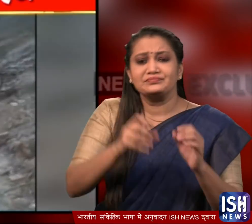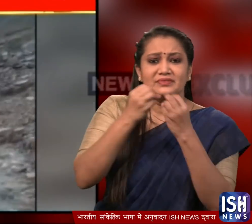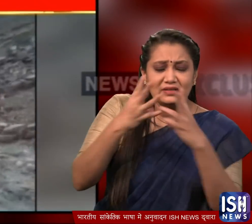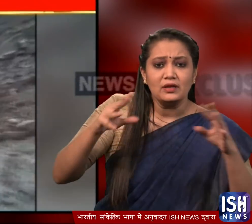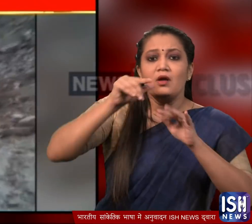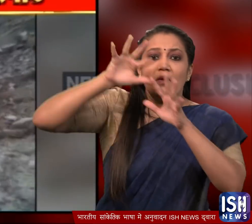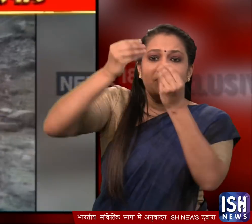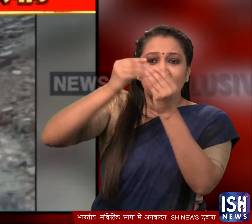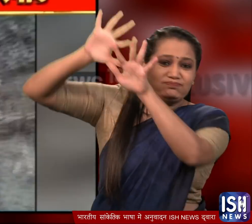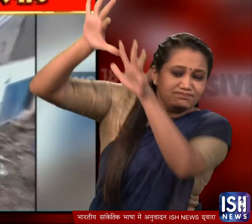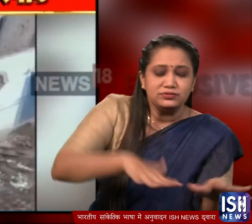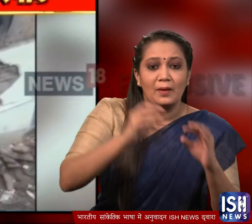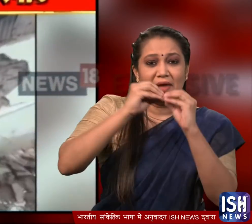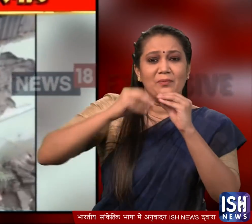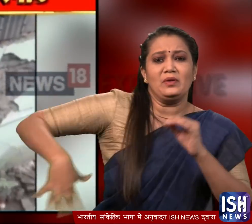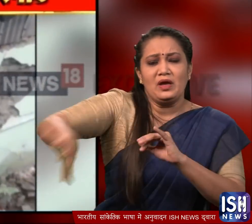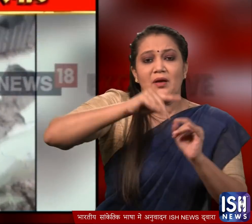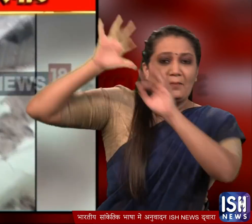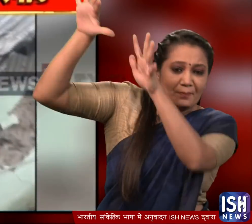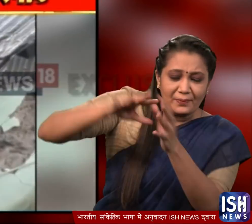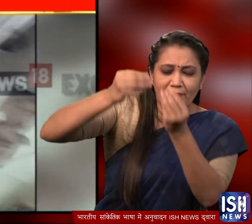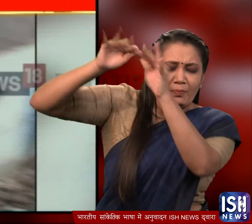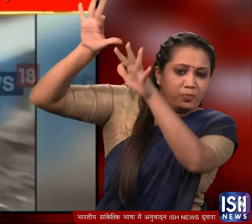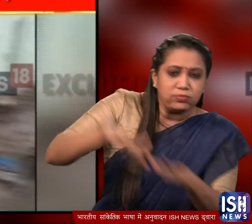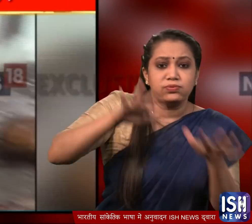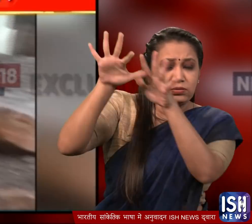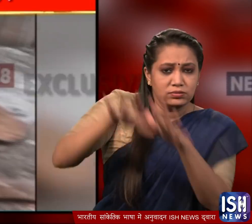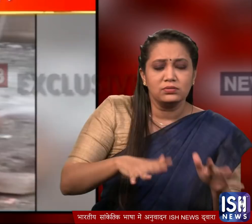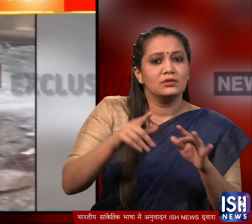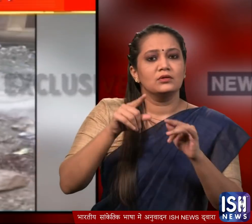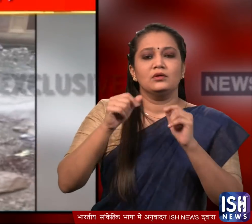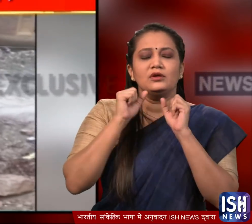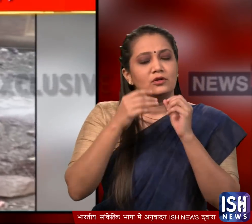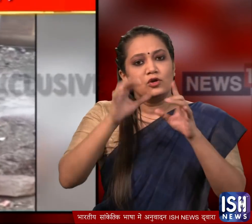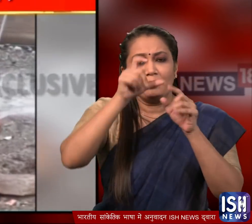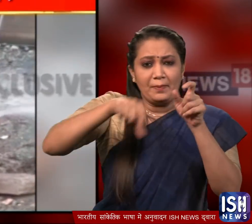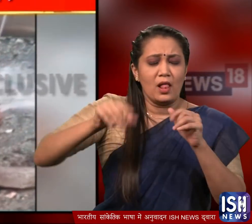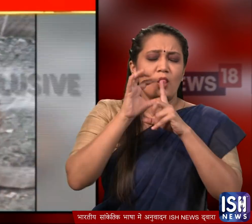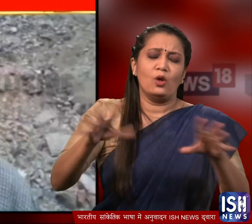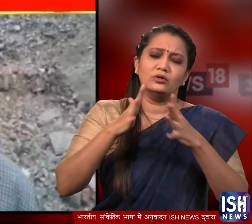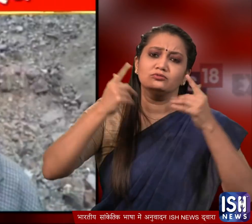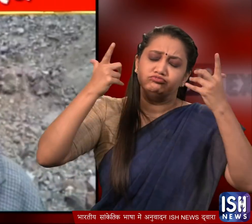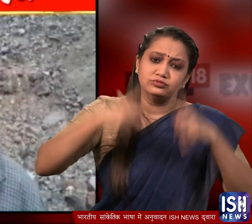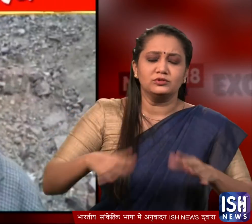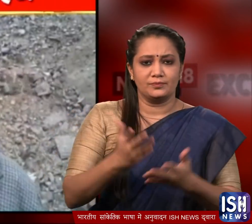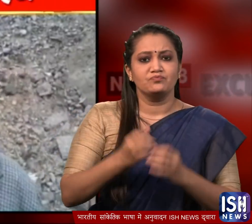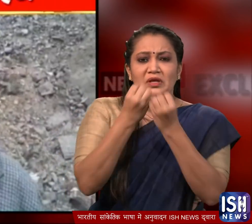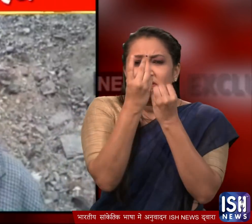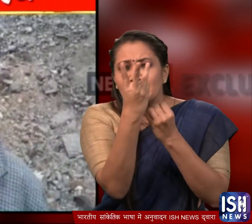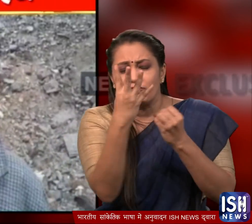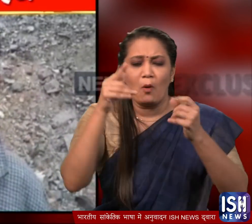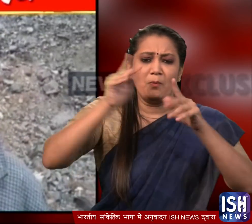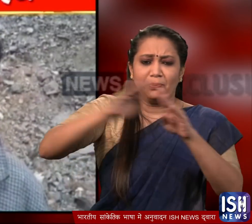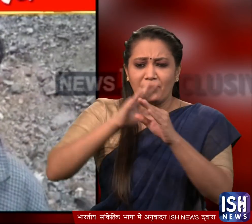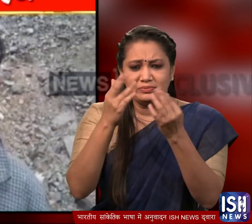इलाकों में पहाड़ खिसकने की घटनाएं भी हुई। बारामूला इलाके में पहाड़ से मलबा गिरने की वजह से लोगों का काफी नुकसान हुआ। 3-4 मकानों को